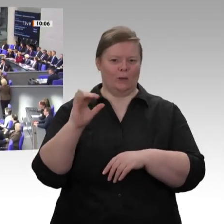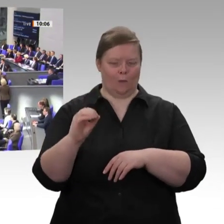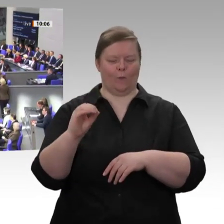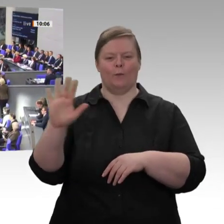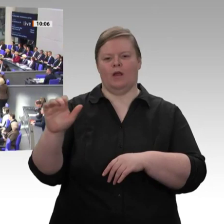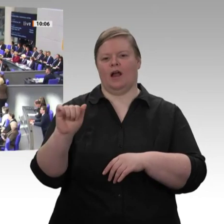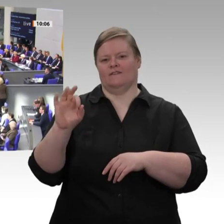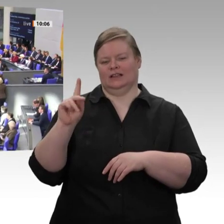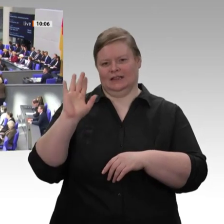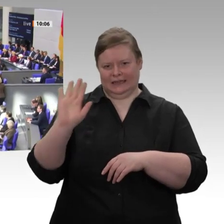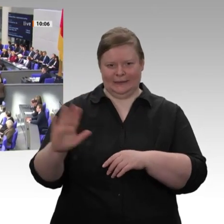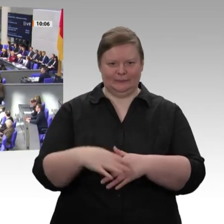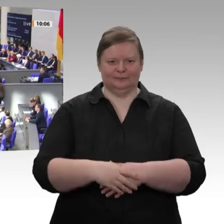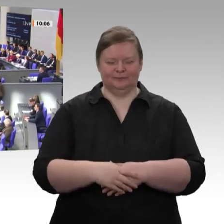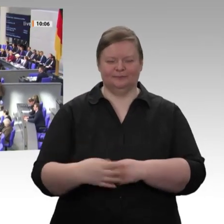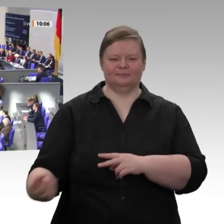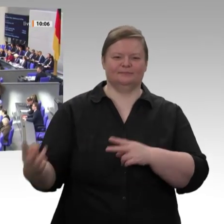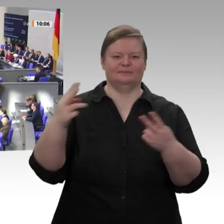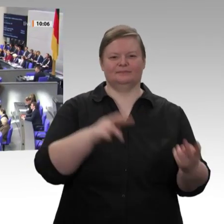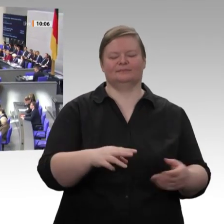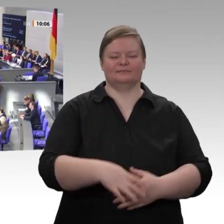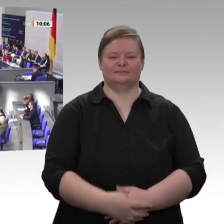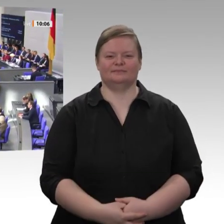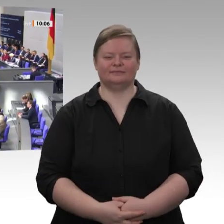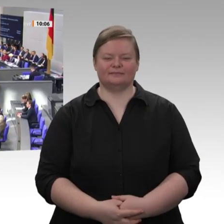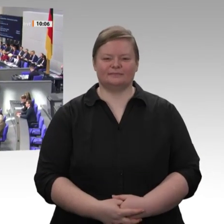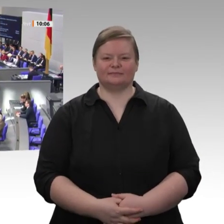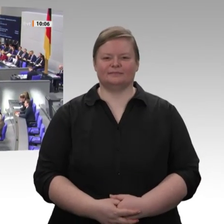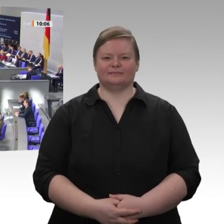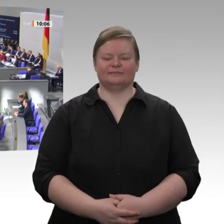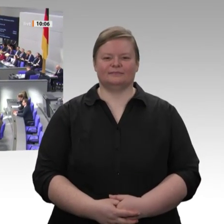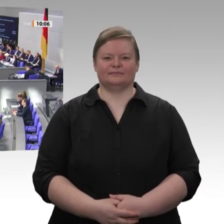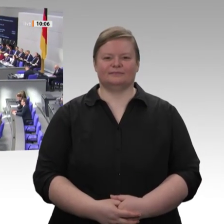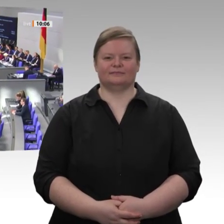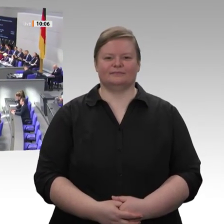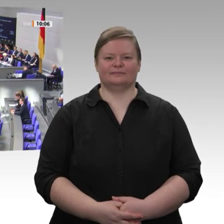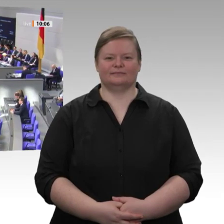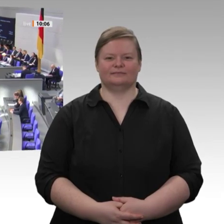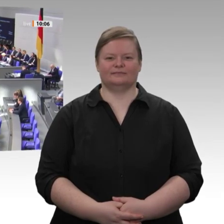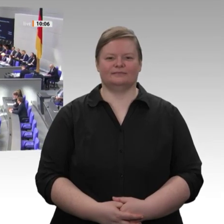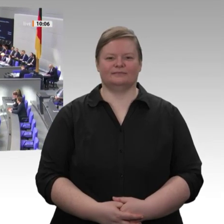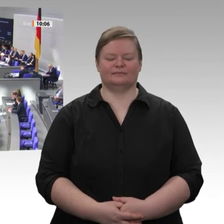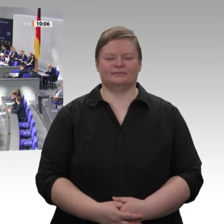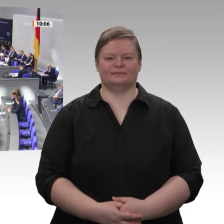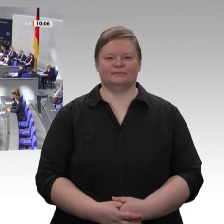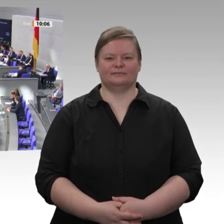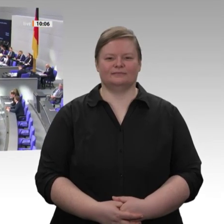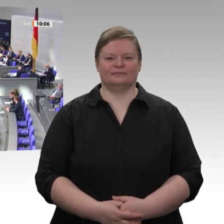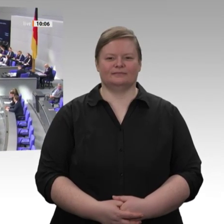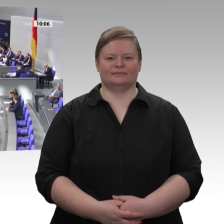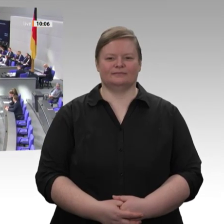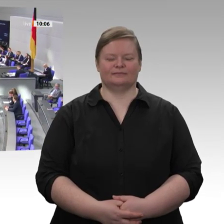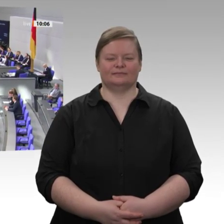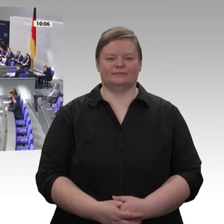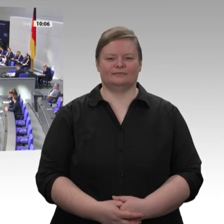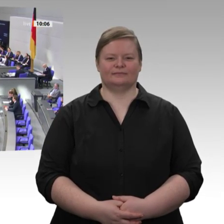Sehr geehrter Herr Präsident, die Mordtat von Hanau erschüttert und wühlt auf. Was auch erschüttert, ist die reflexhafte Hetze, mit der hier